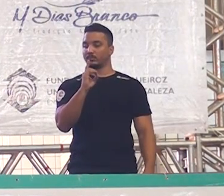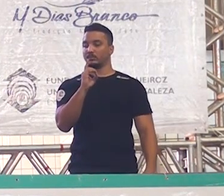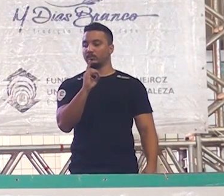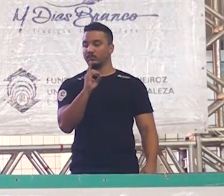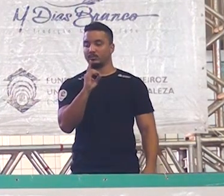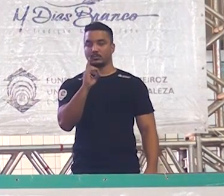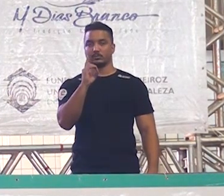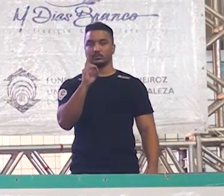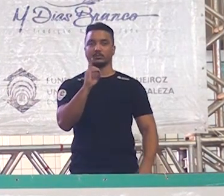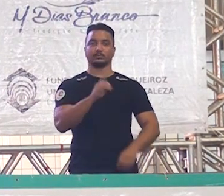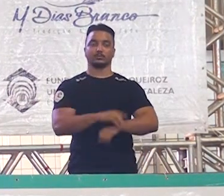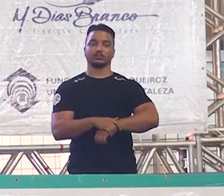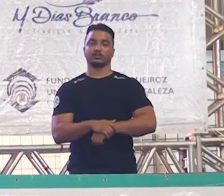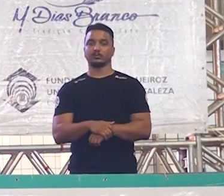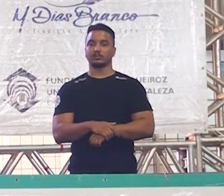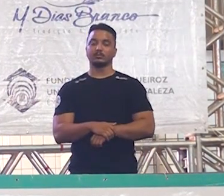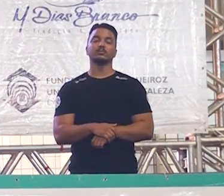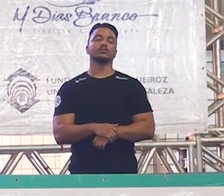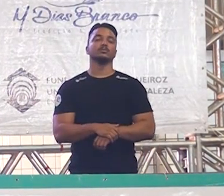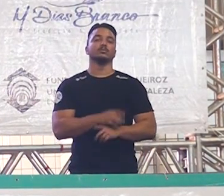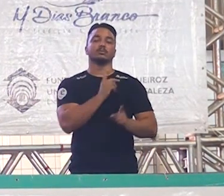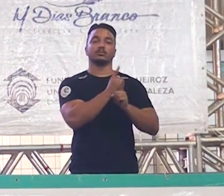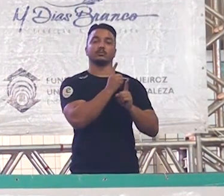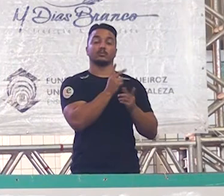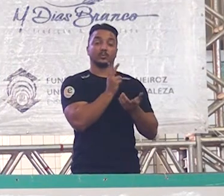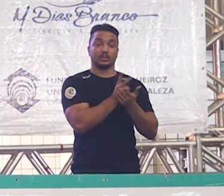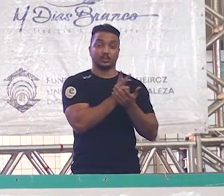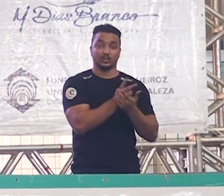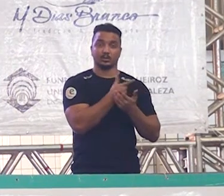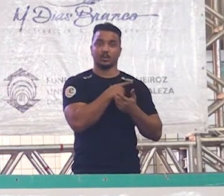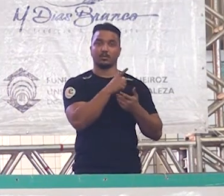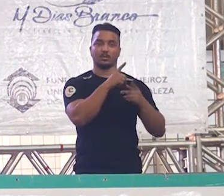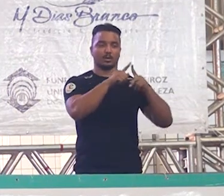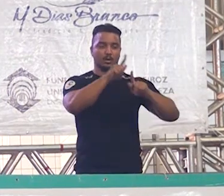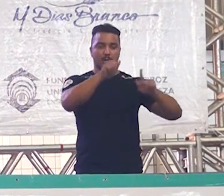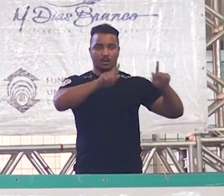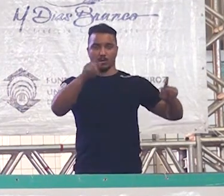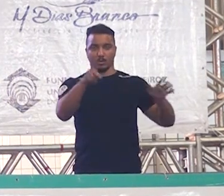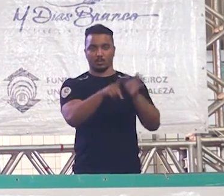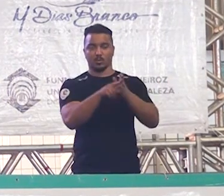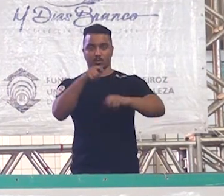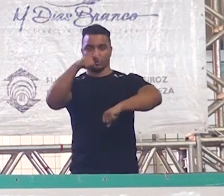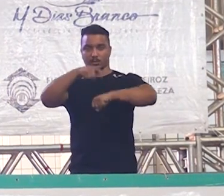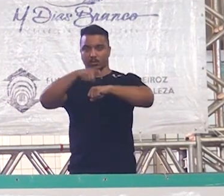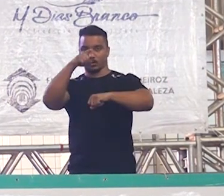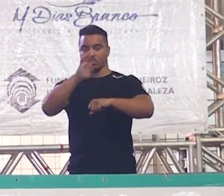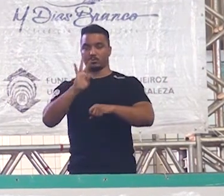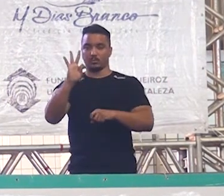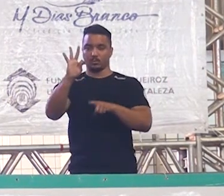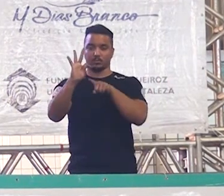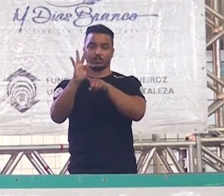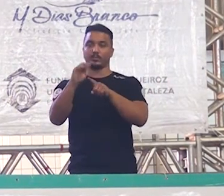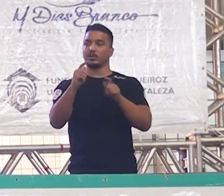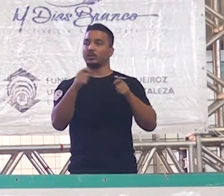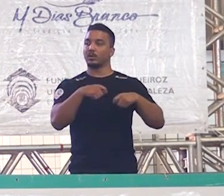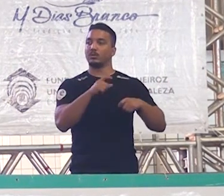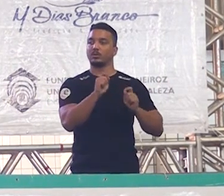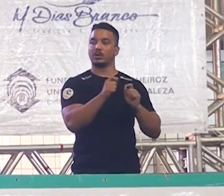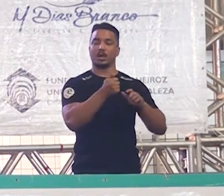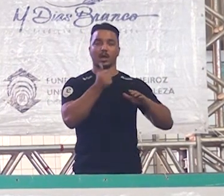Sempre que você tiver o gráfico da velocidade em função do tempo, a inclinação do gráfico te diz a